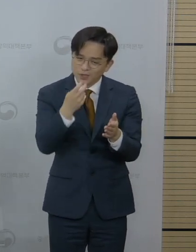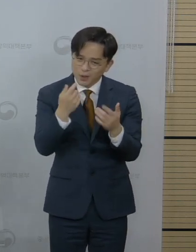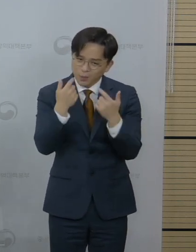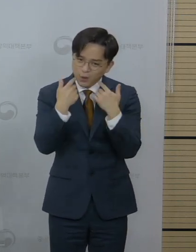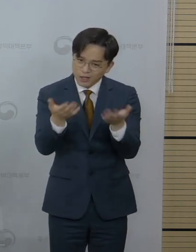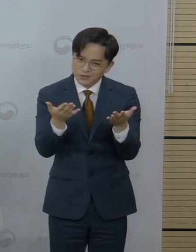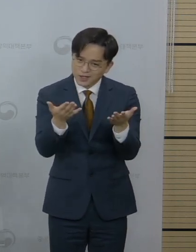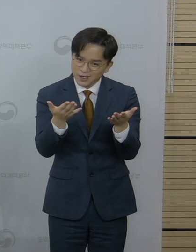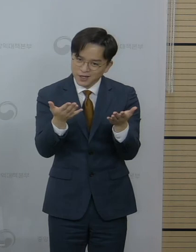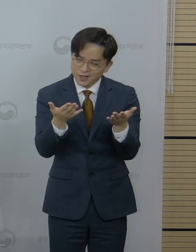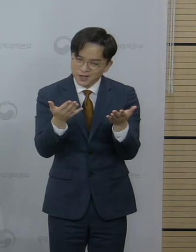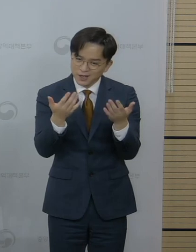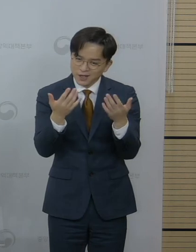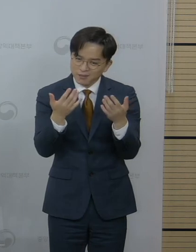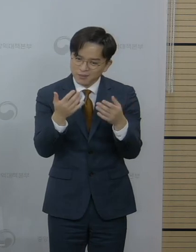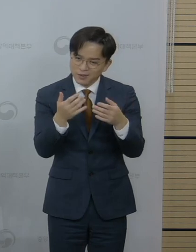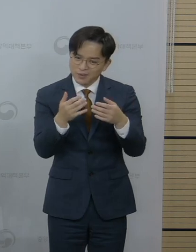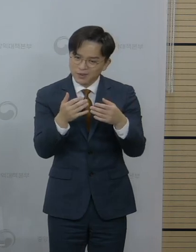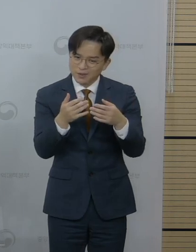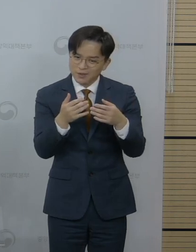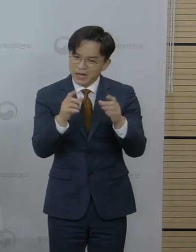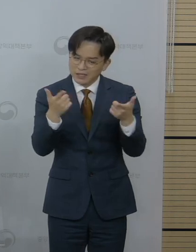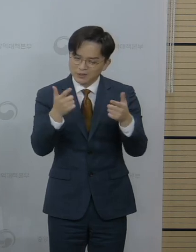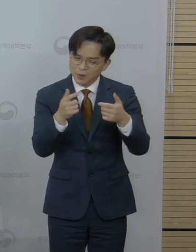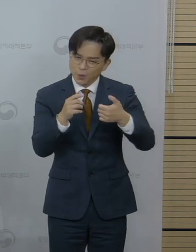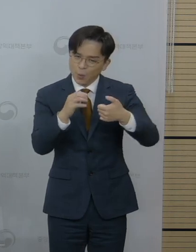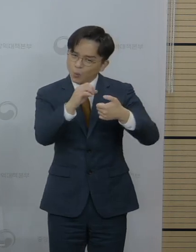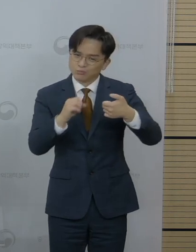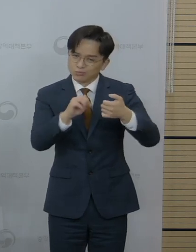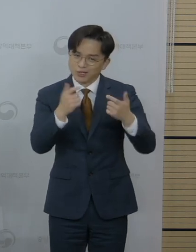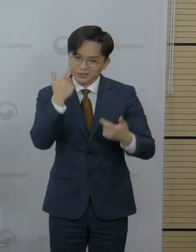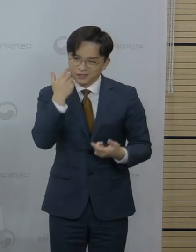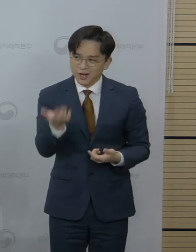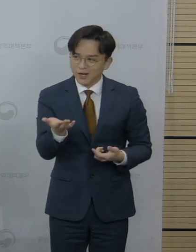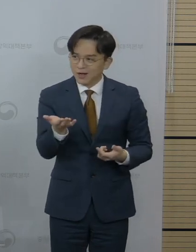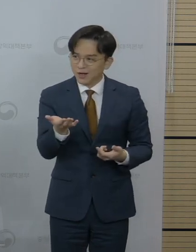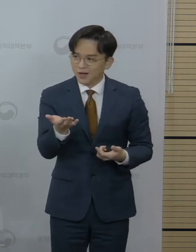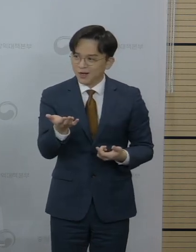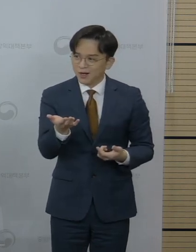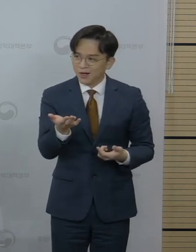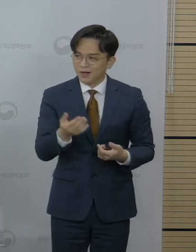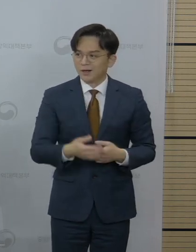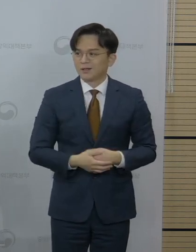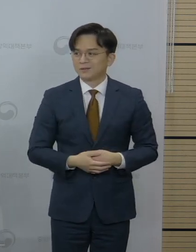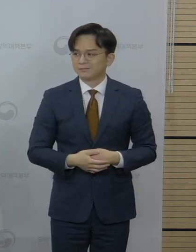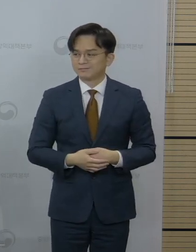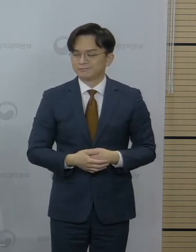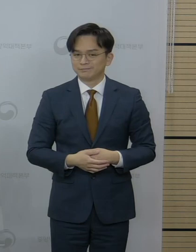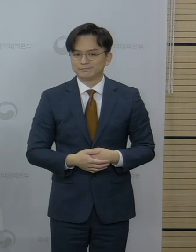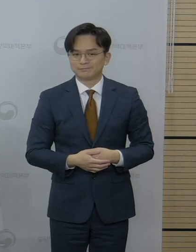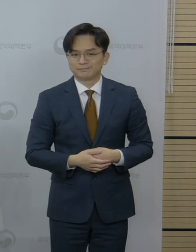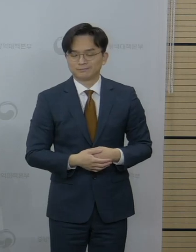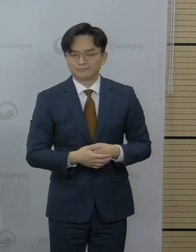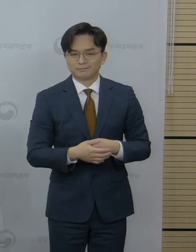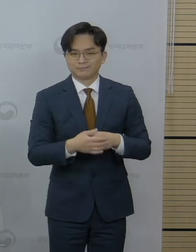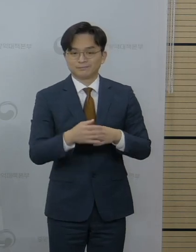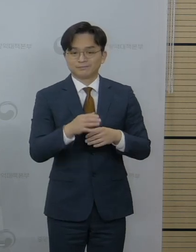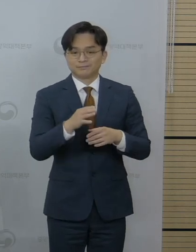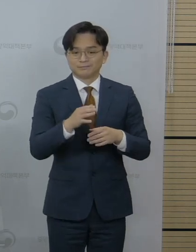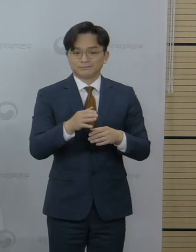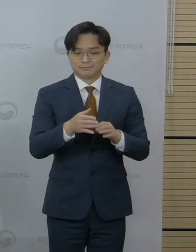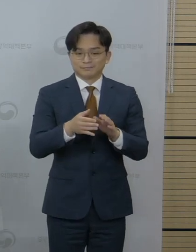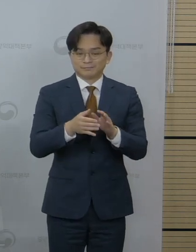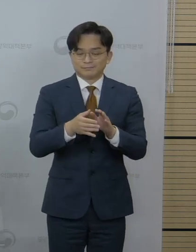신속항원검사법은 검사의 특성상 이미 검사를 시작하면서 저희가 말씀을 드렸습니다만 확진검사로